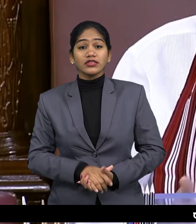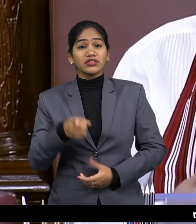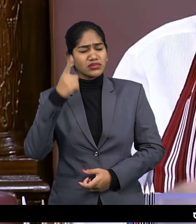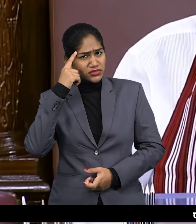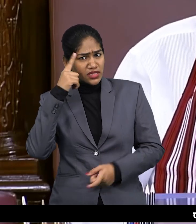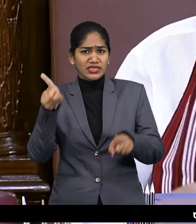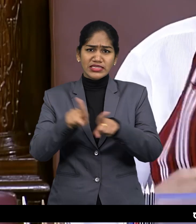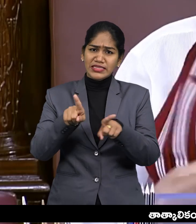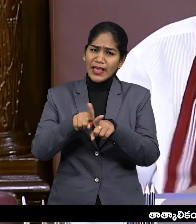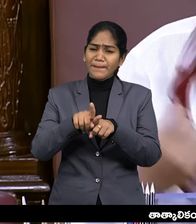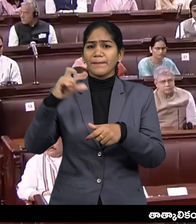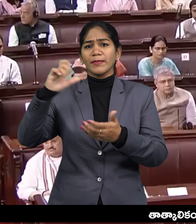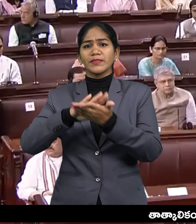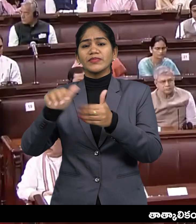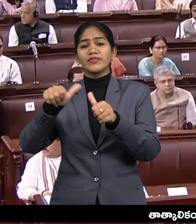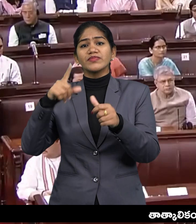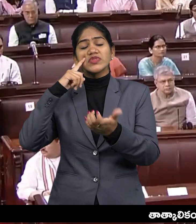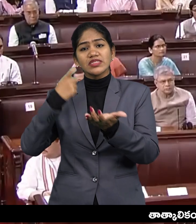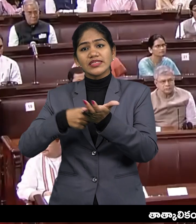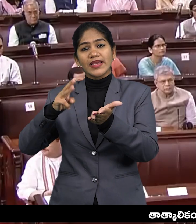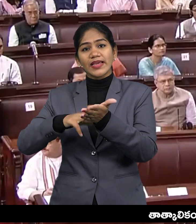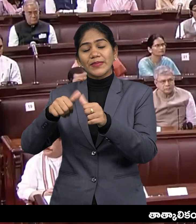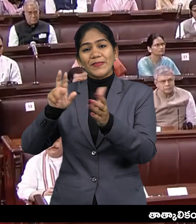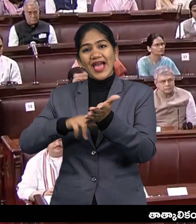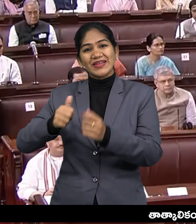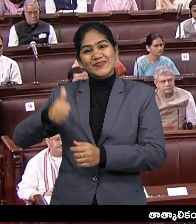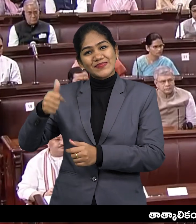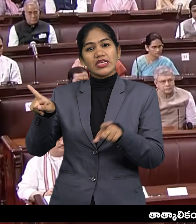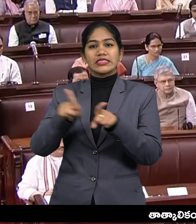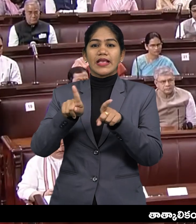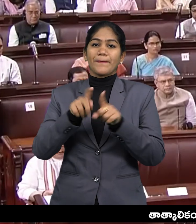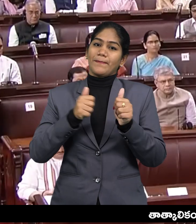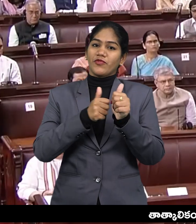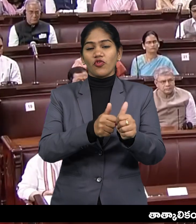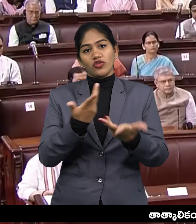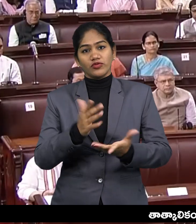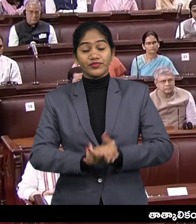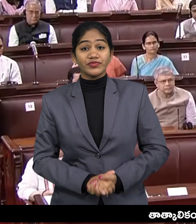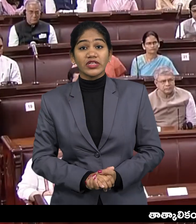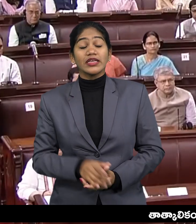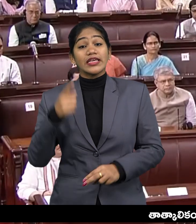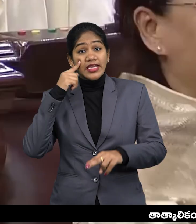రాజ్యసభ డిప్యూటీ చైర్మన్ తాత్కాలికంగా చైర్మన్ బాధ్యతలను చేపట్టవచ్చు.